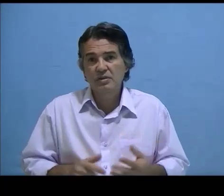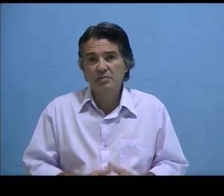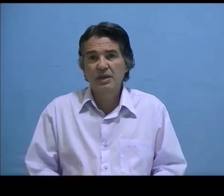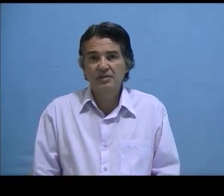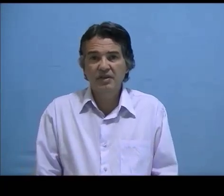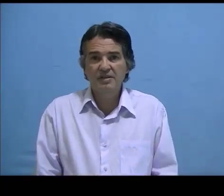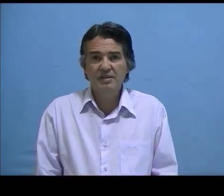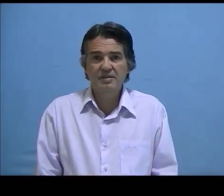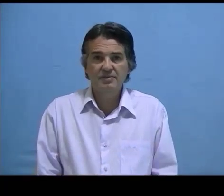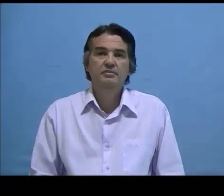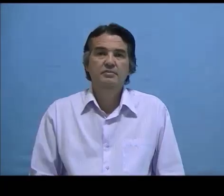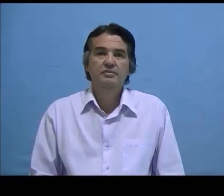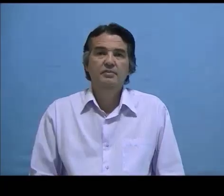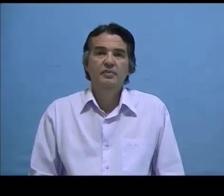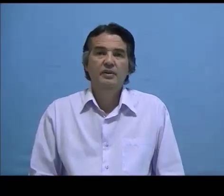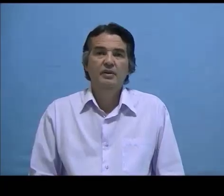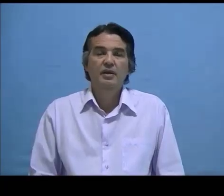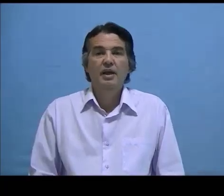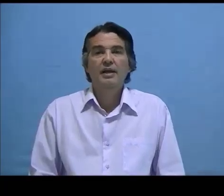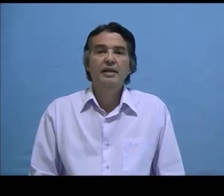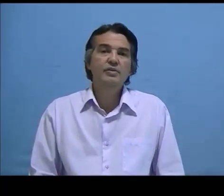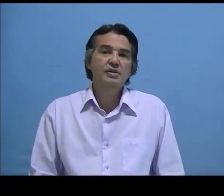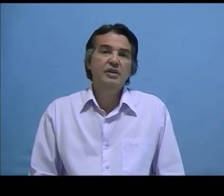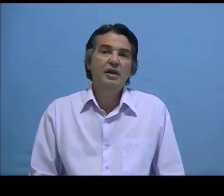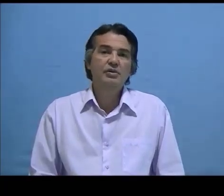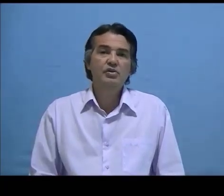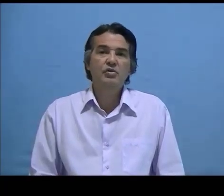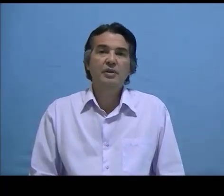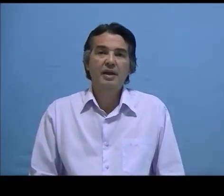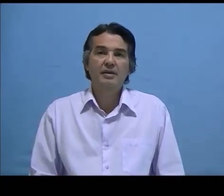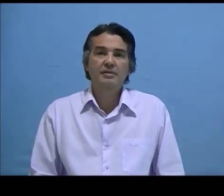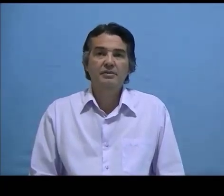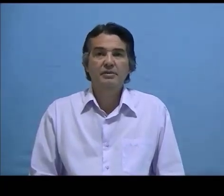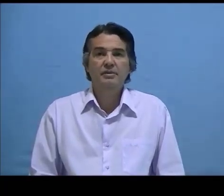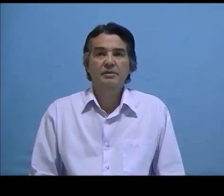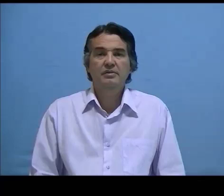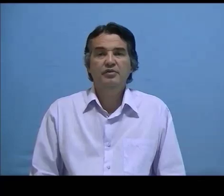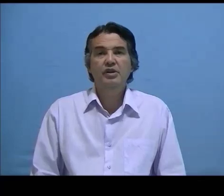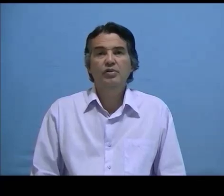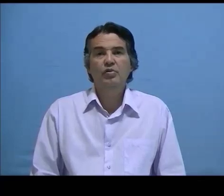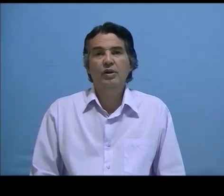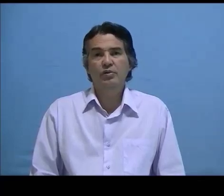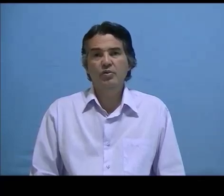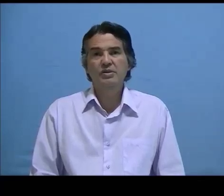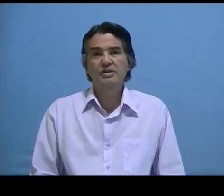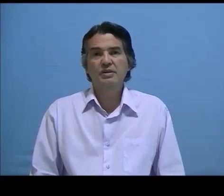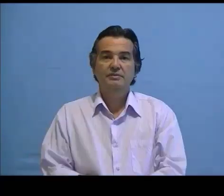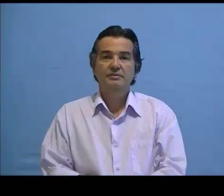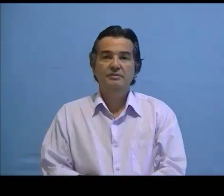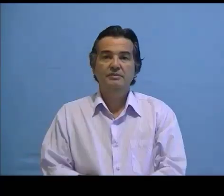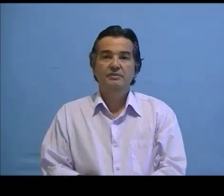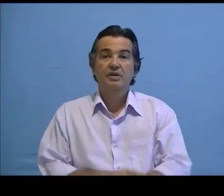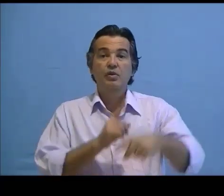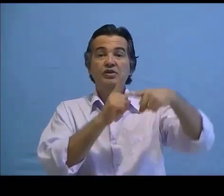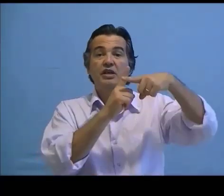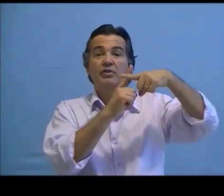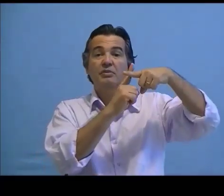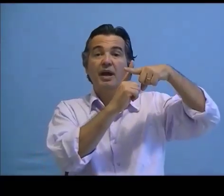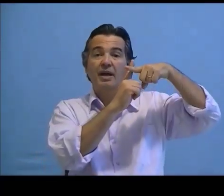bem adversas. Além do sinal de somar feito com a cruz, o sinal de